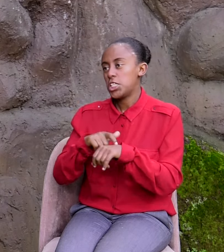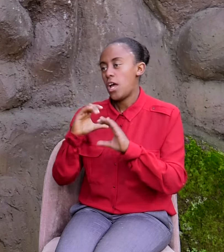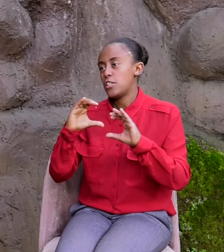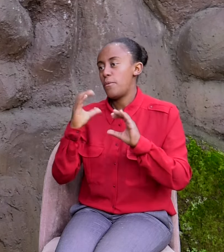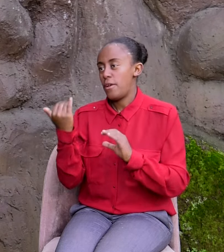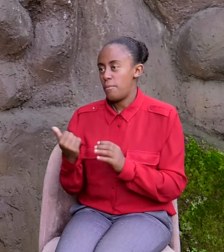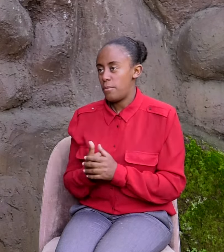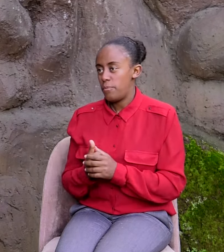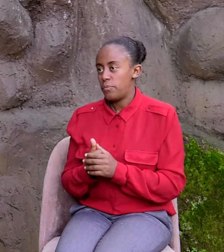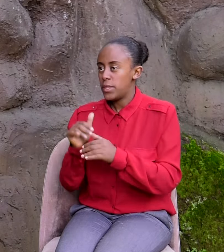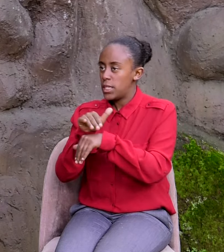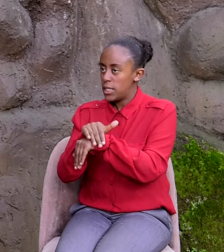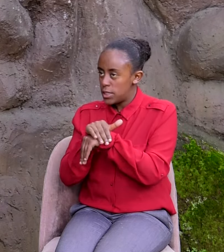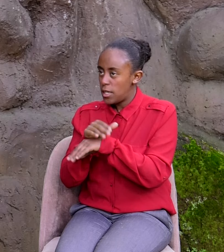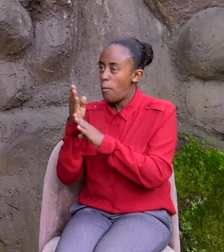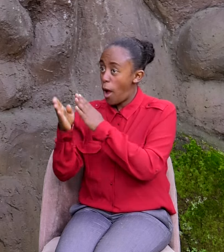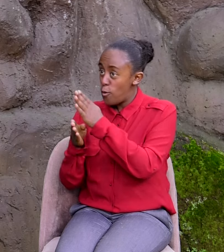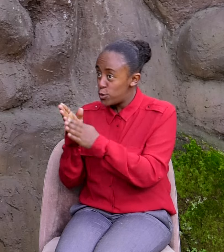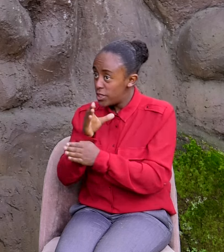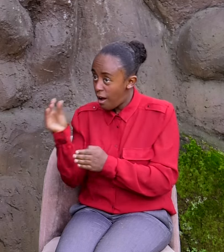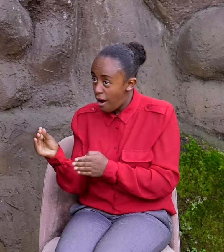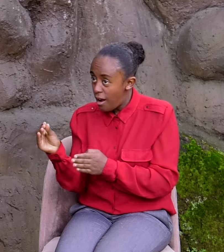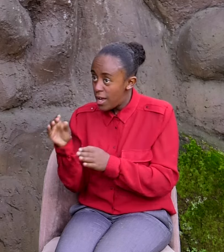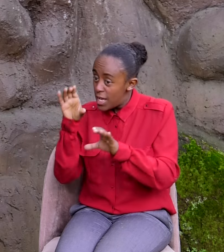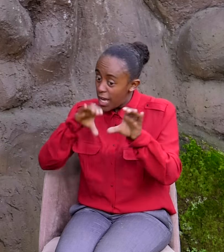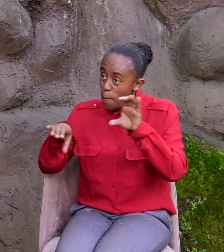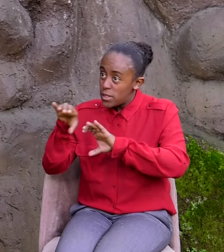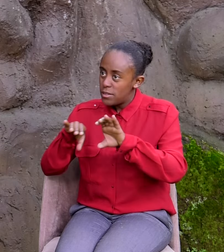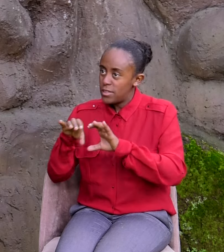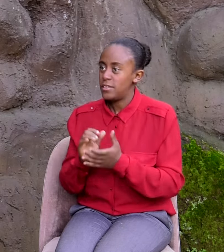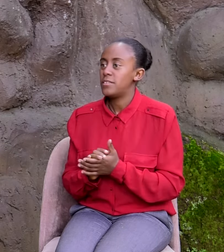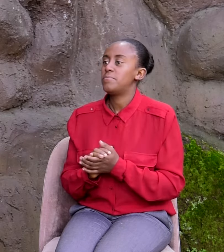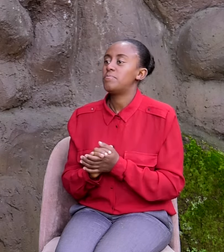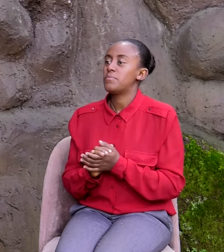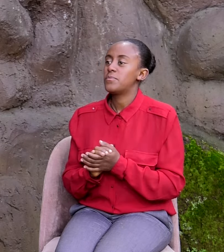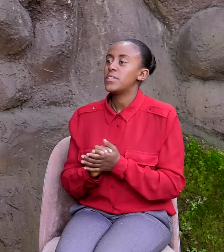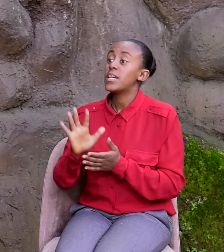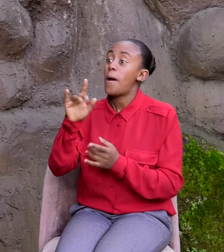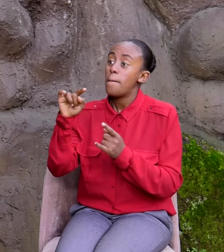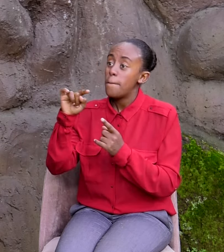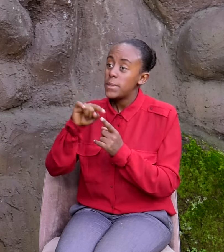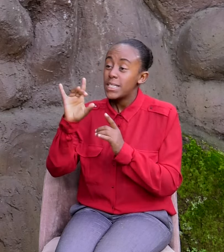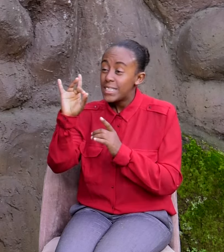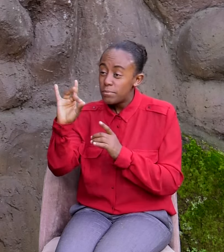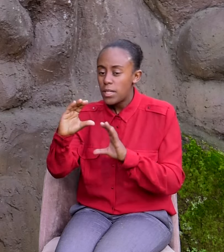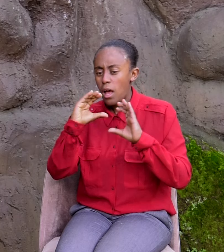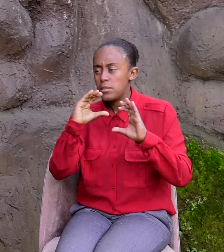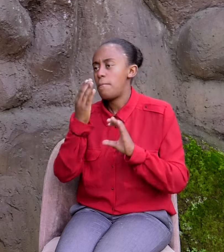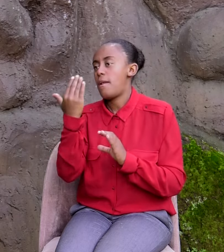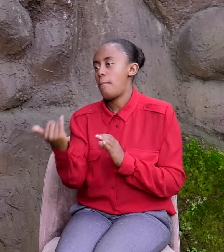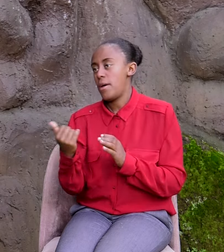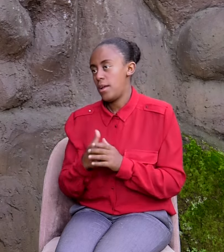ያስተማርኩት፣ እንግሊዘኛ፣ ባዮሎጂ እና ኬሚስትሪ ከአምስት እስከ ስምንት አስተምር